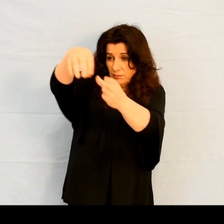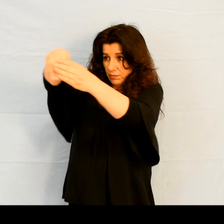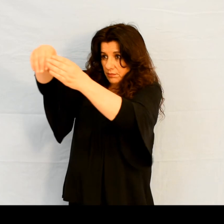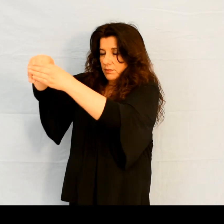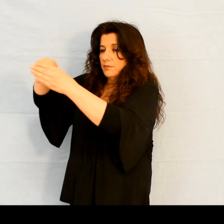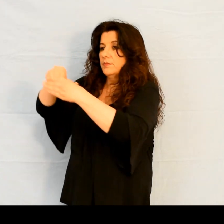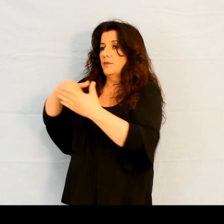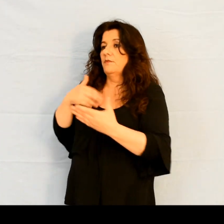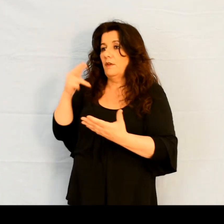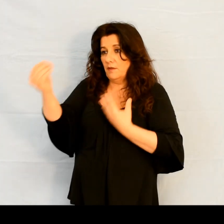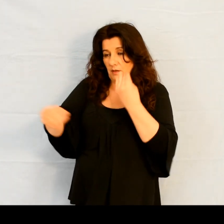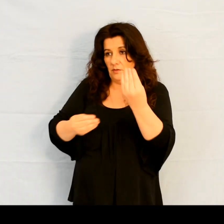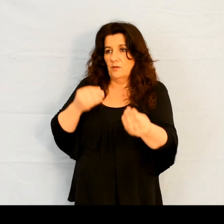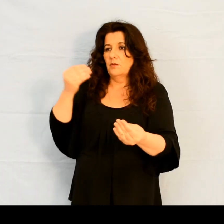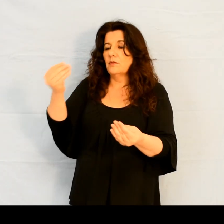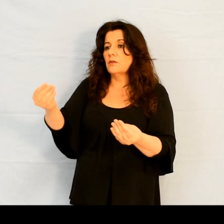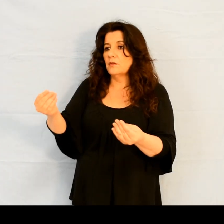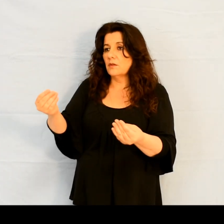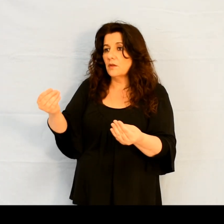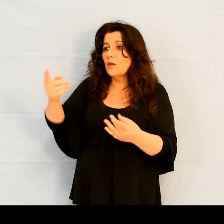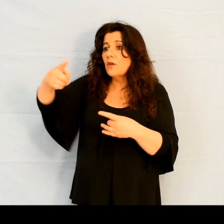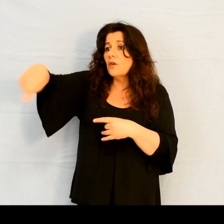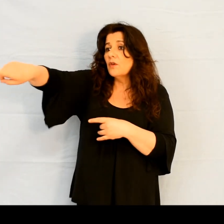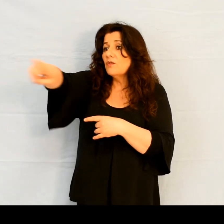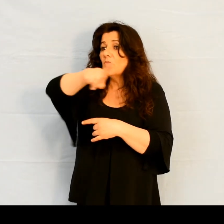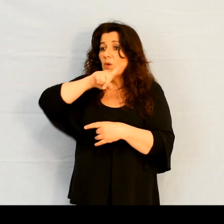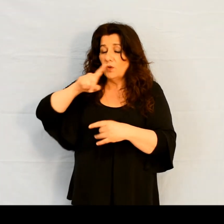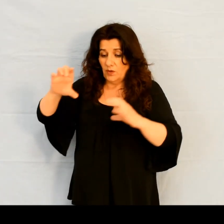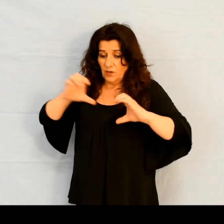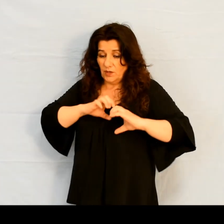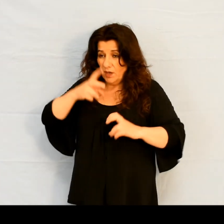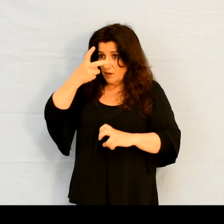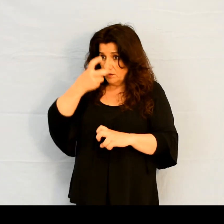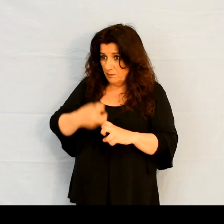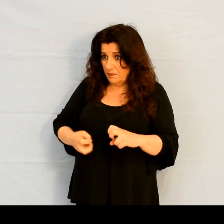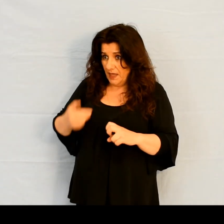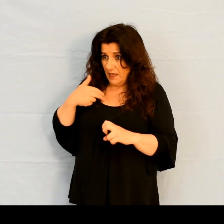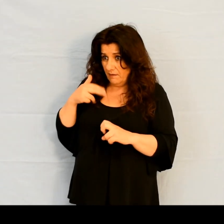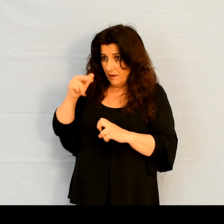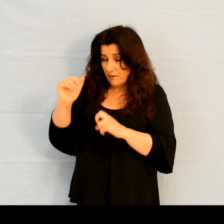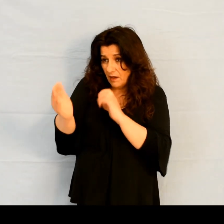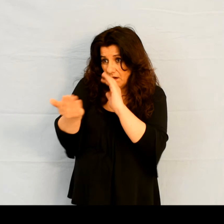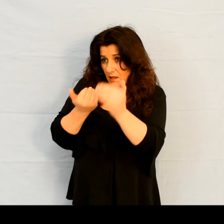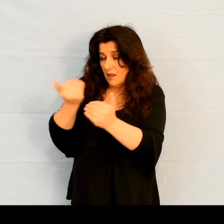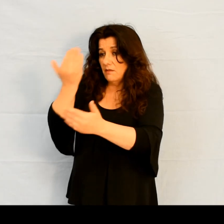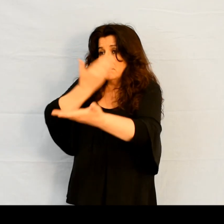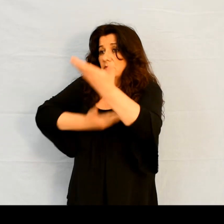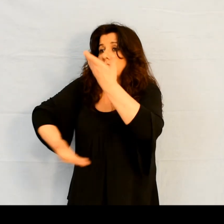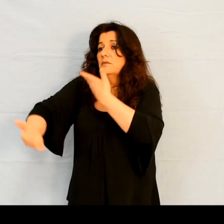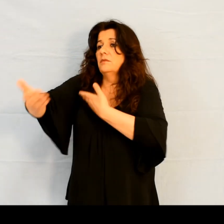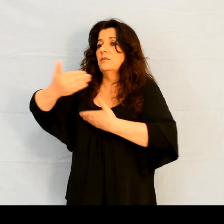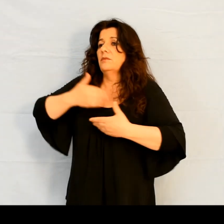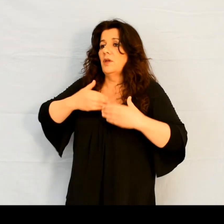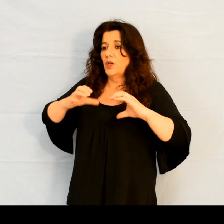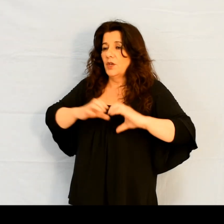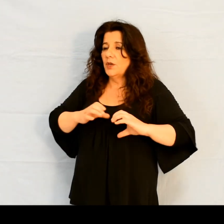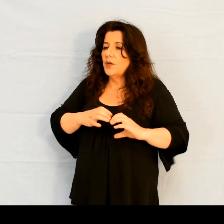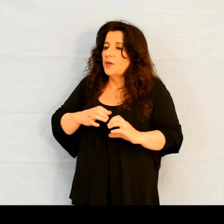J'ôterai de votre chair le cœur de pierre, je vous donnerai un cœur de chair. Je mettrai en vous